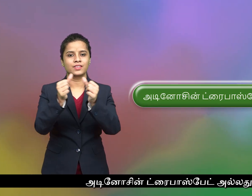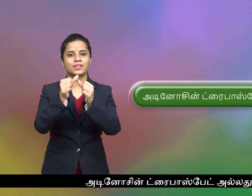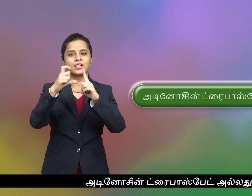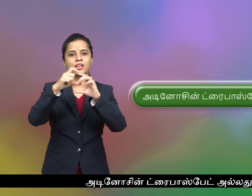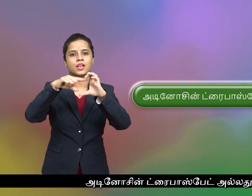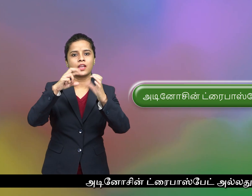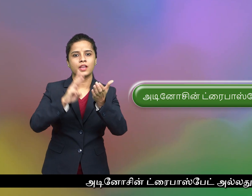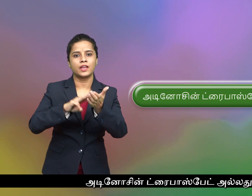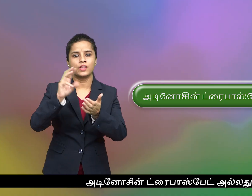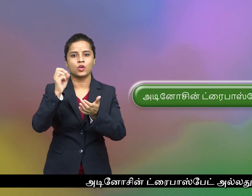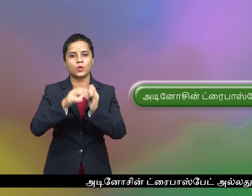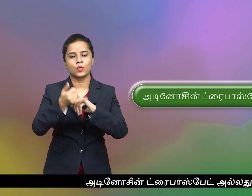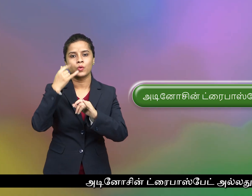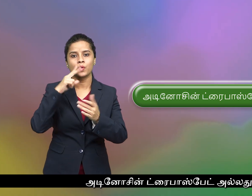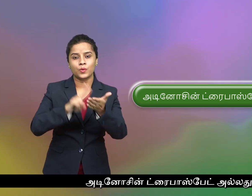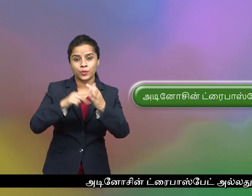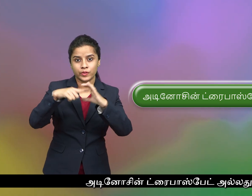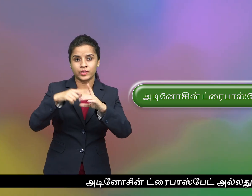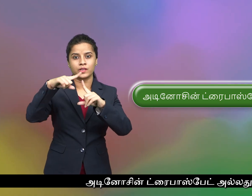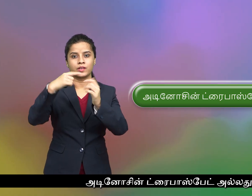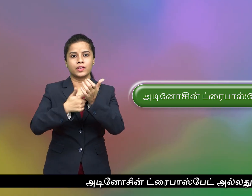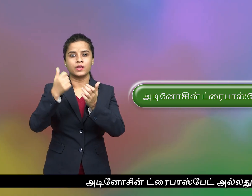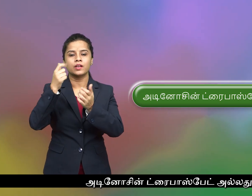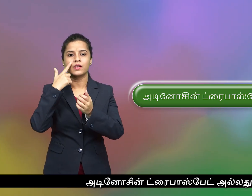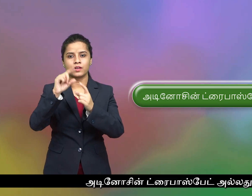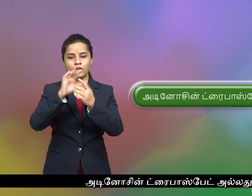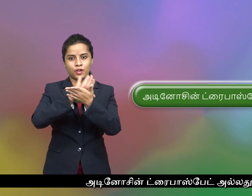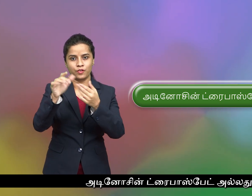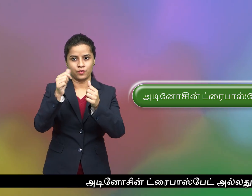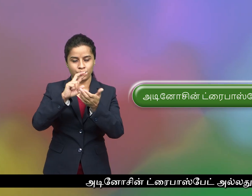அடினோசின் ட்ரைபாஸ்பேட் அல்லது ஏடிபி,